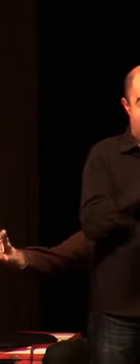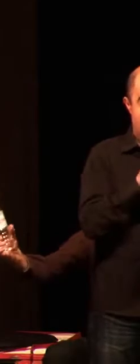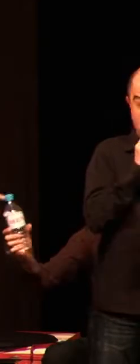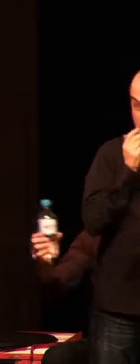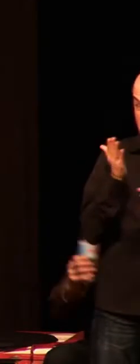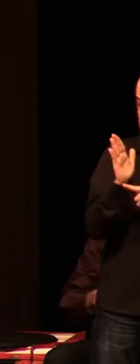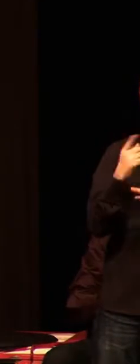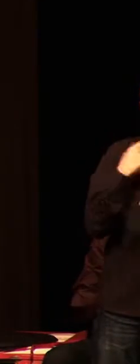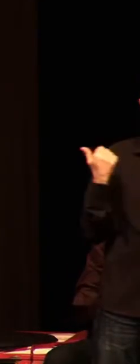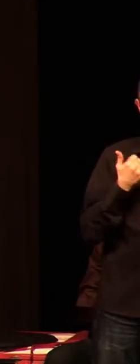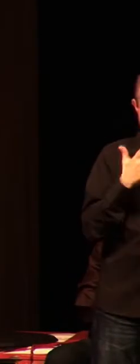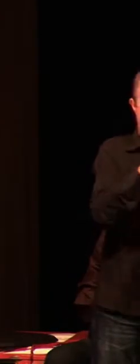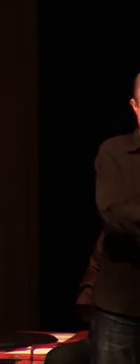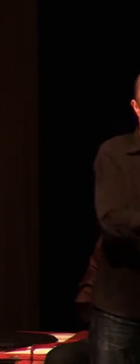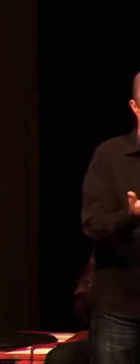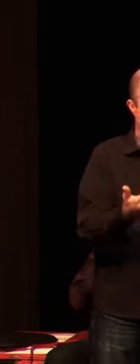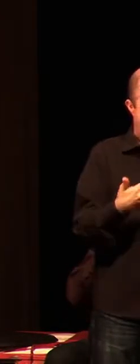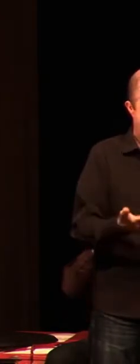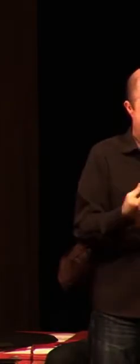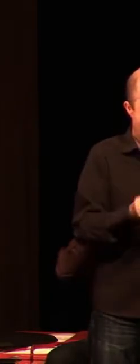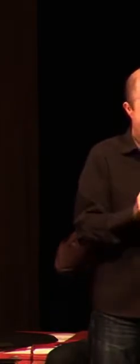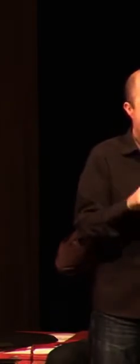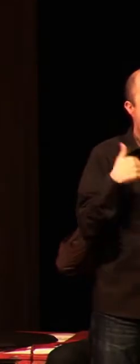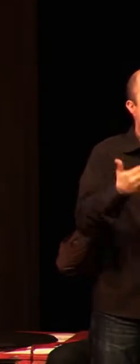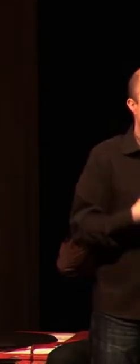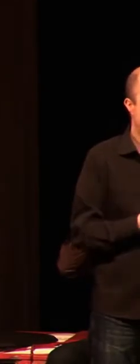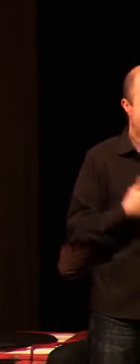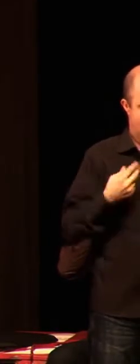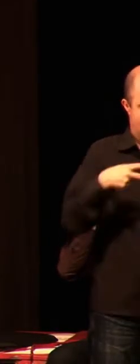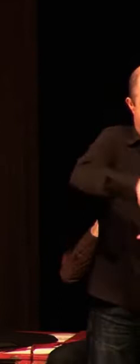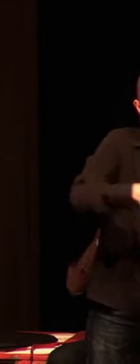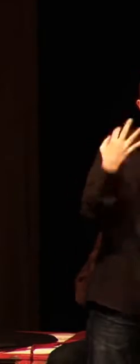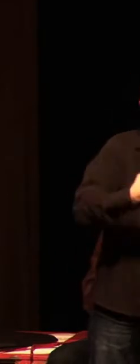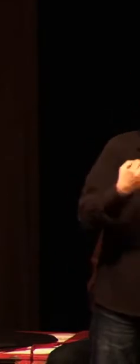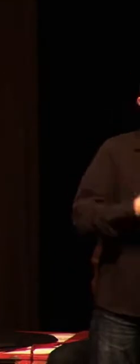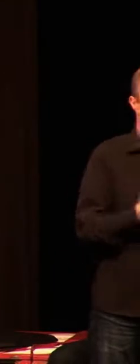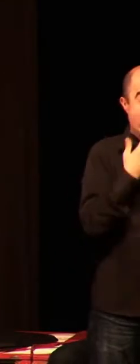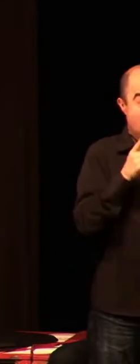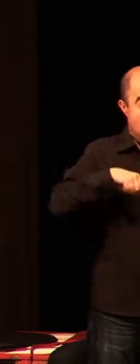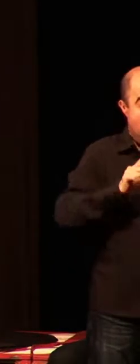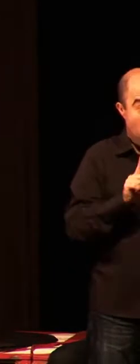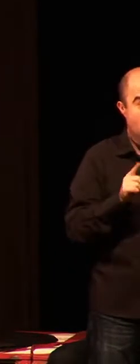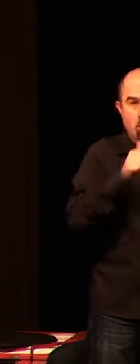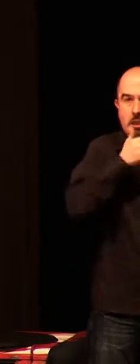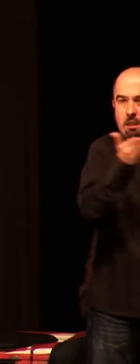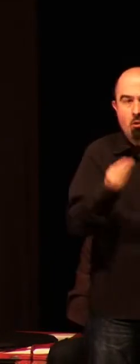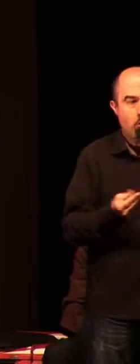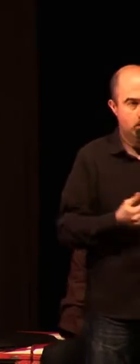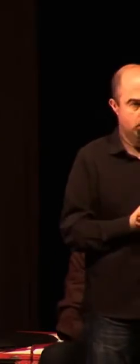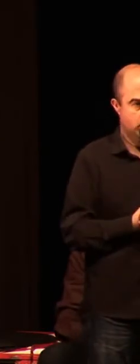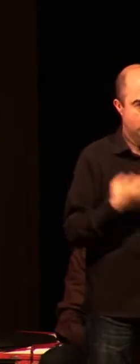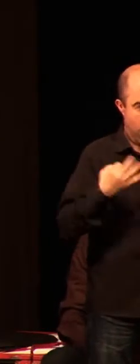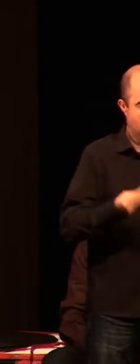també, però si no ho fem ara, quan hi hem de ser? I si no nosaltres, qui? També hi hem de